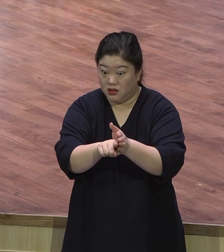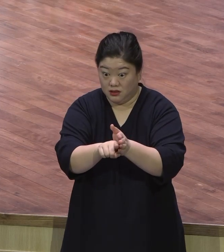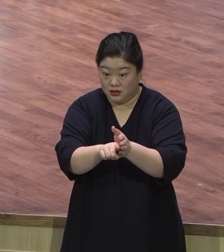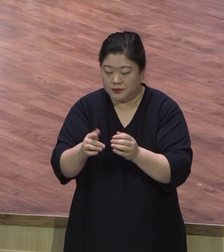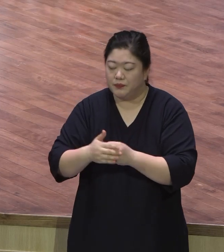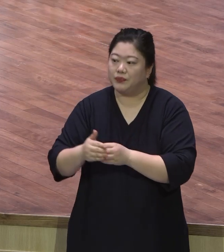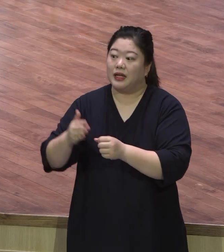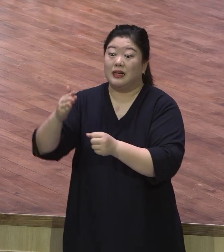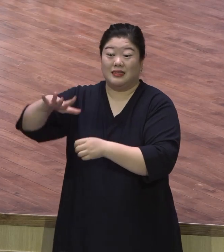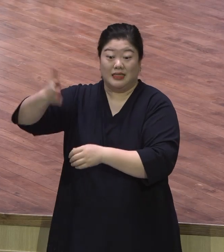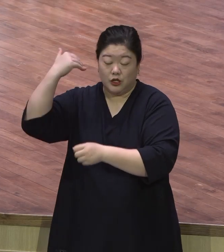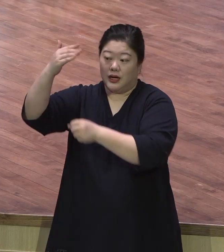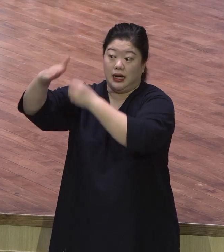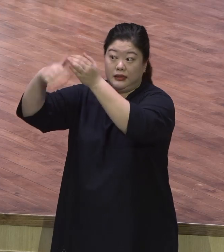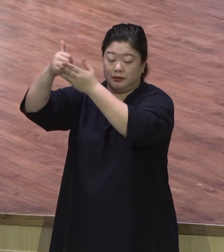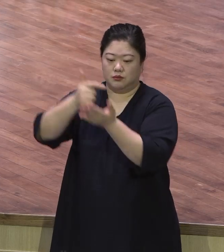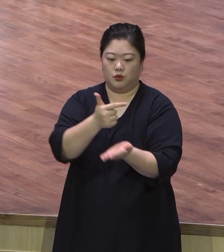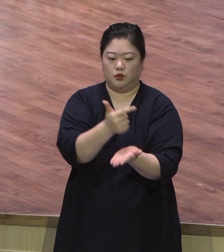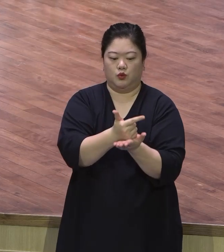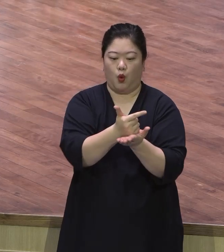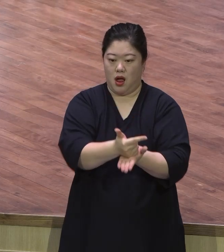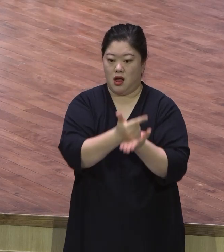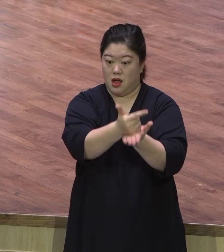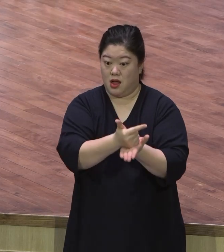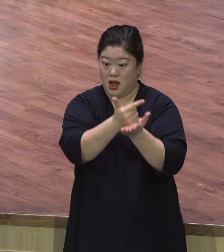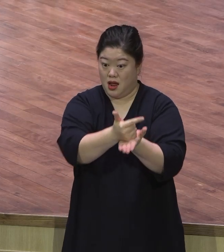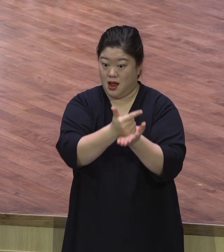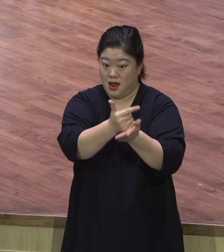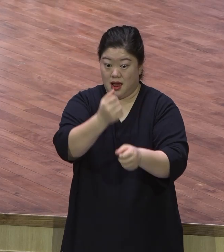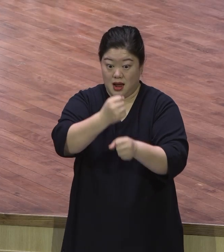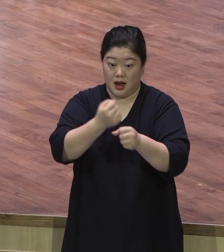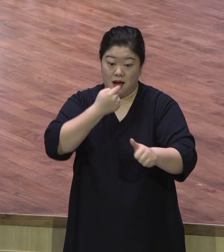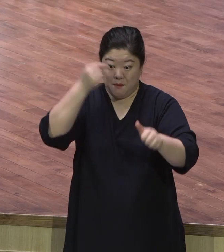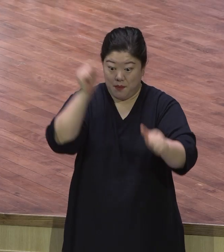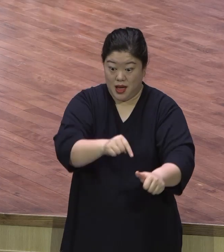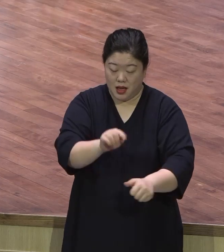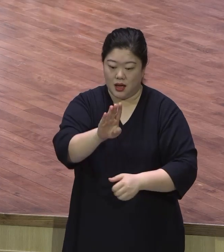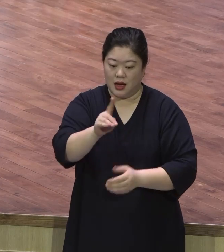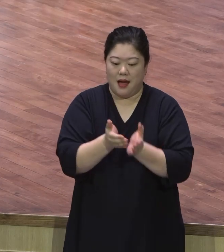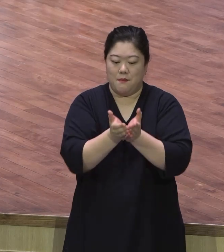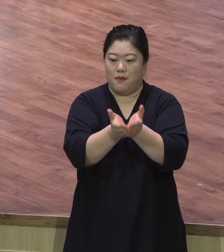방주를 120년 동안 만드는데 이게 쉬운 이야기입니까?